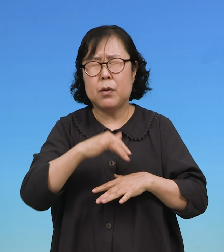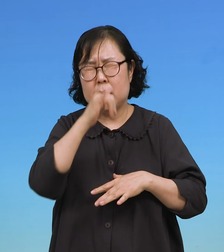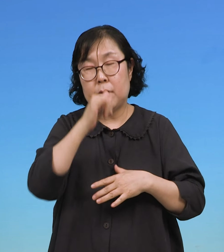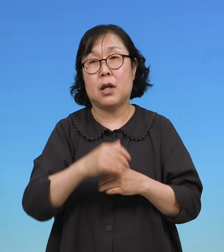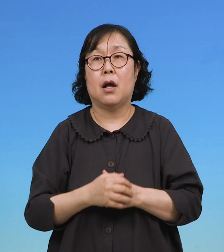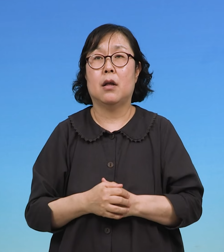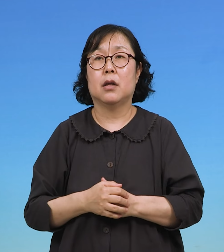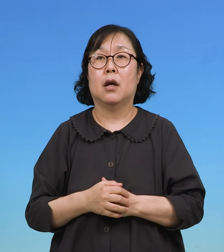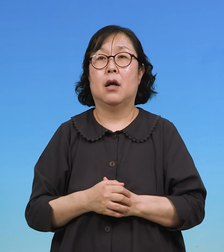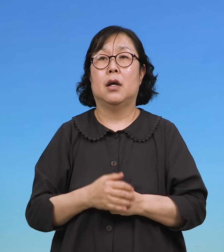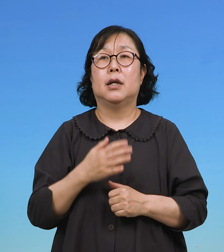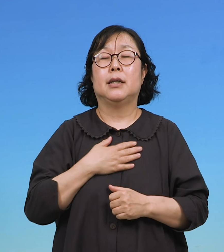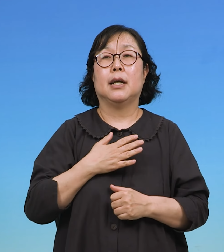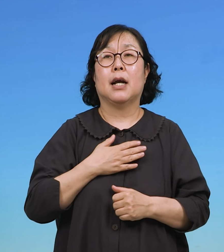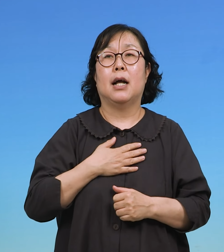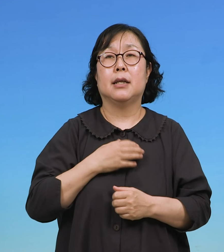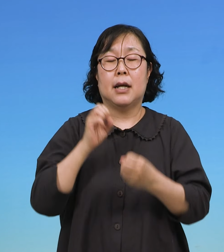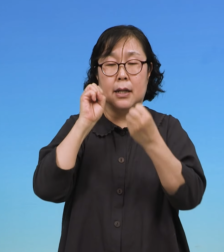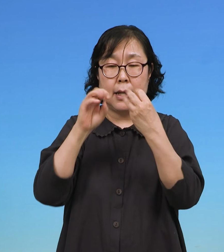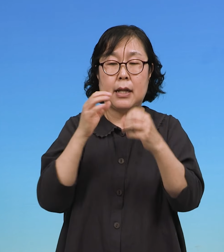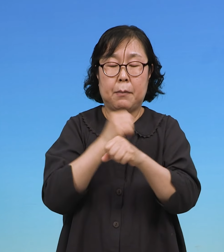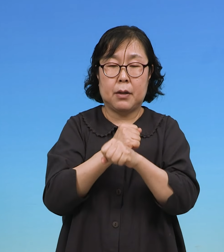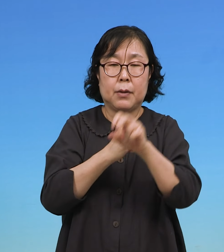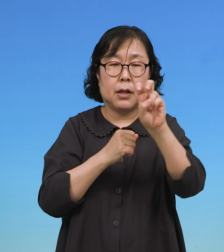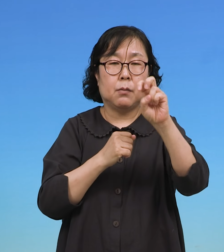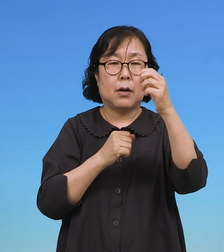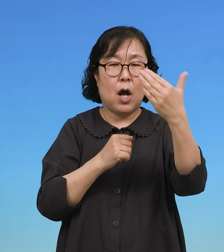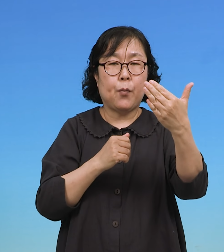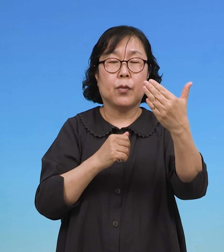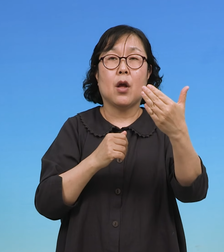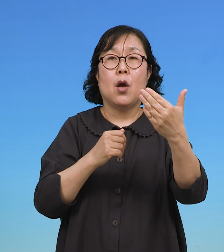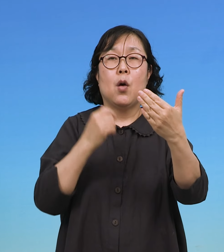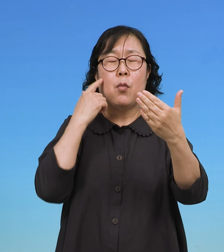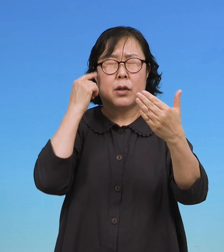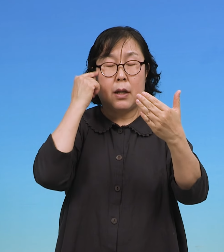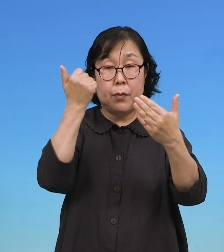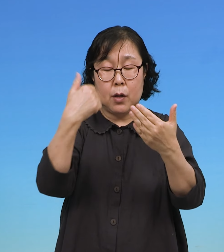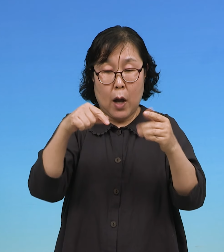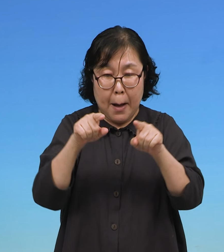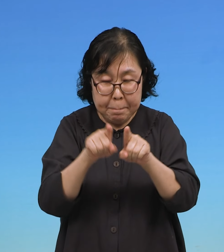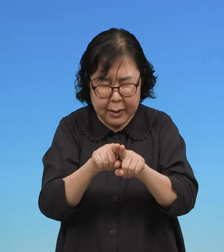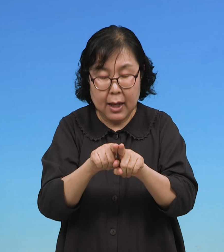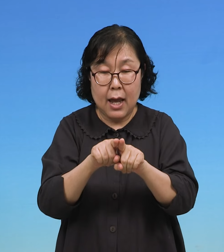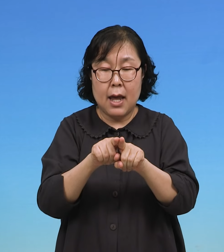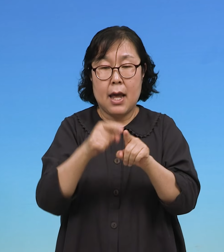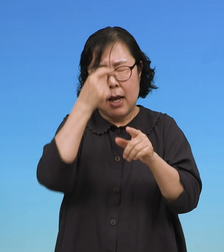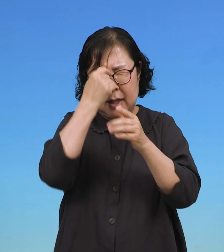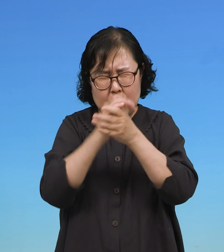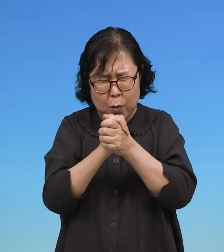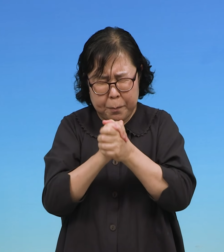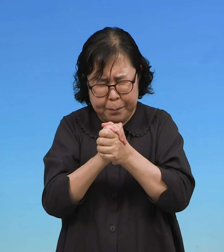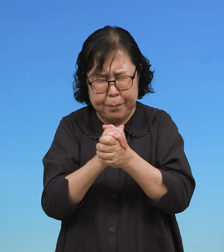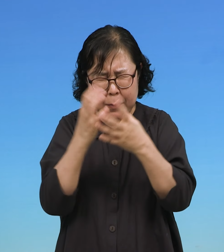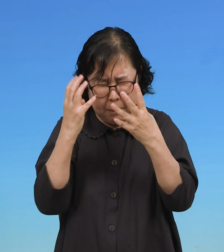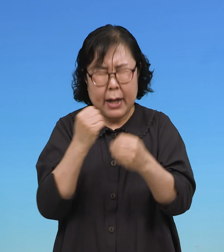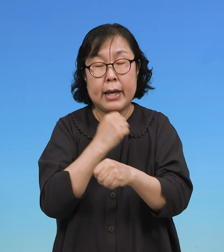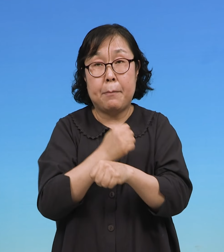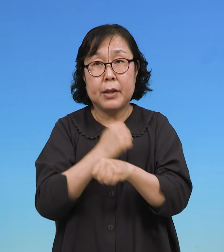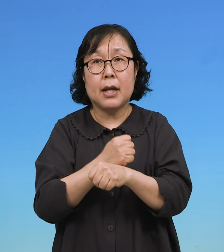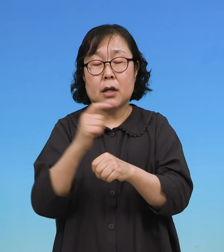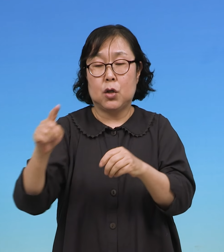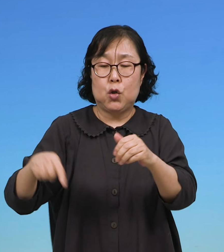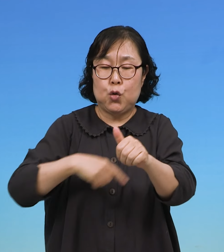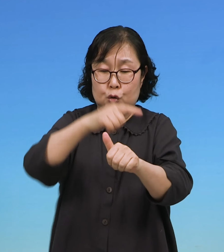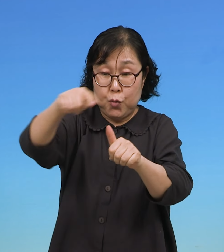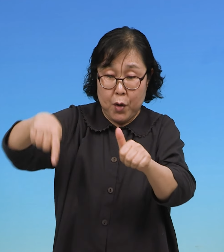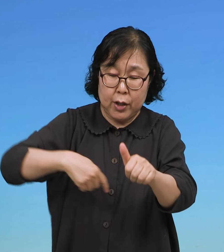이야기를 했습니다. 안 그래도 29 목사님들은 그 문제를 갖고 심각하게 고민하고 있다. 내 분명히 한 가지 내가 약속할 수 있는 거,